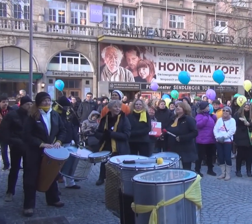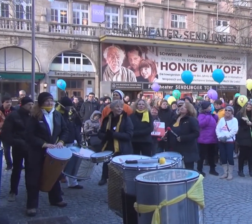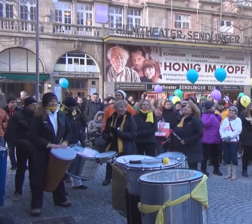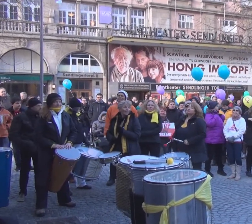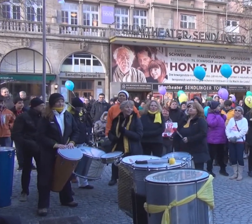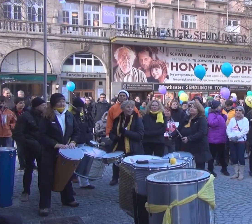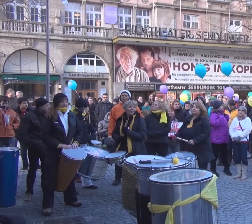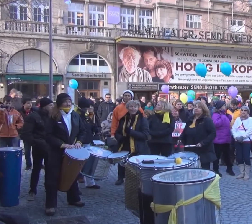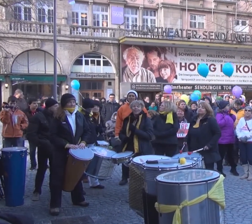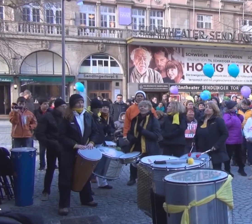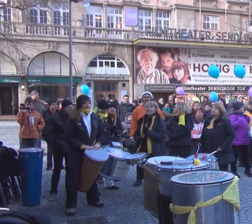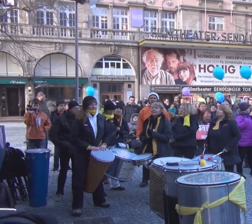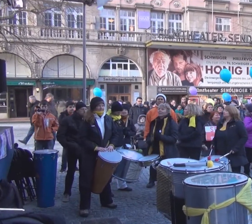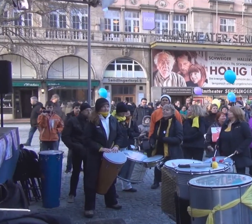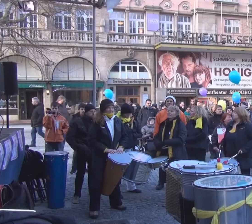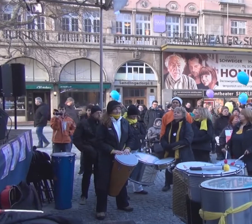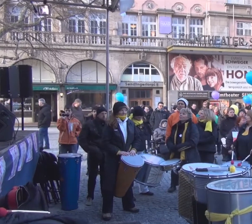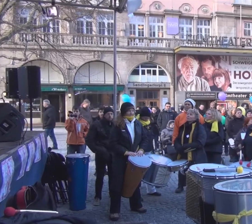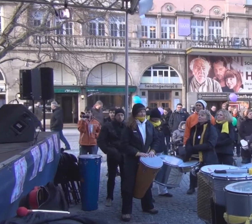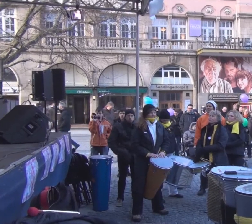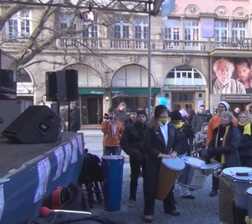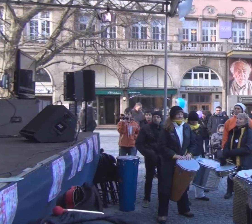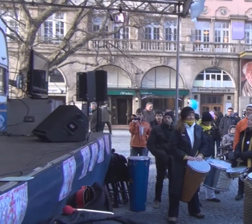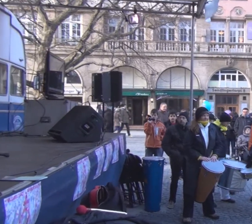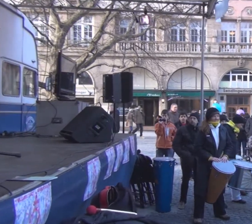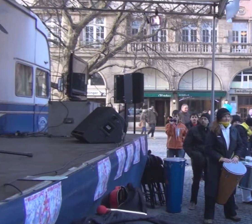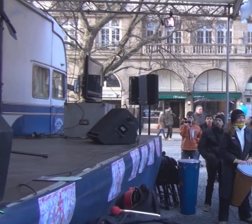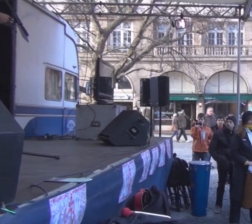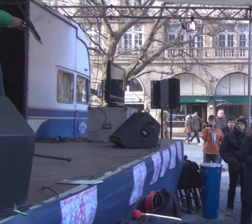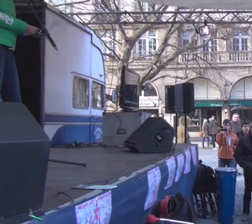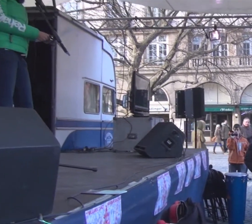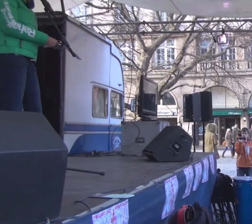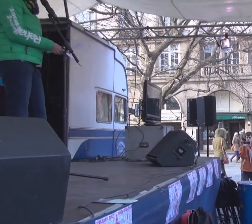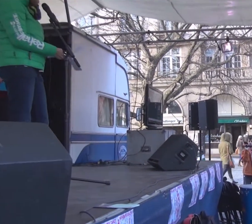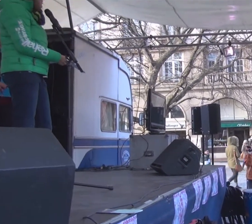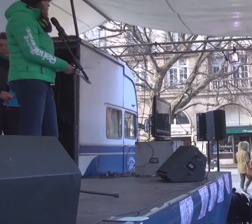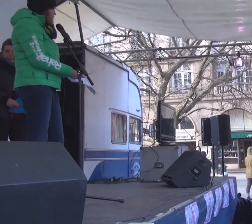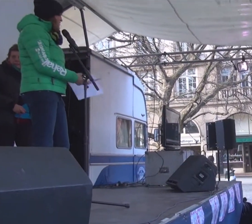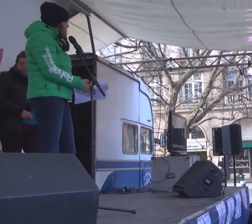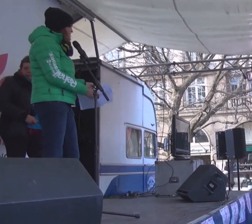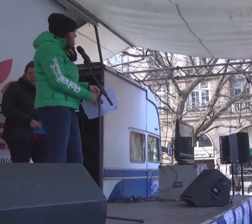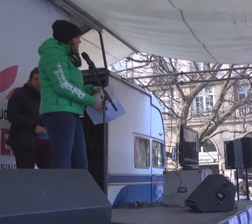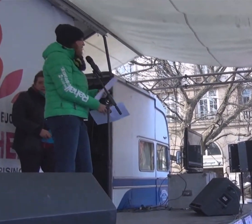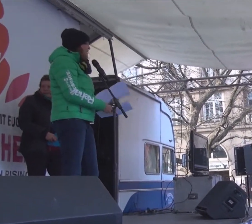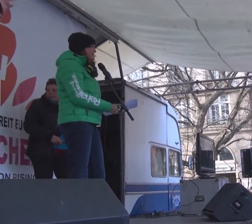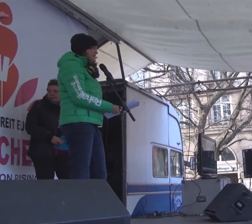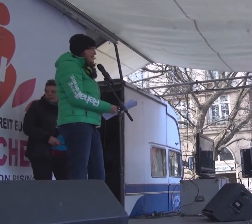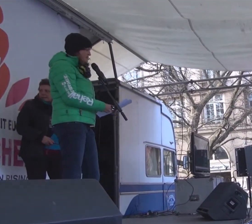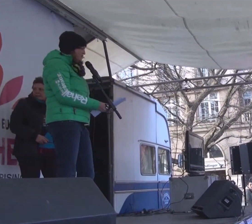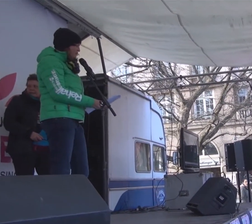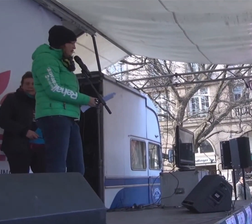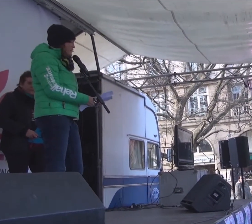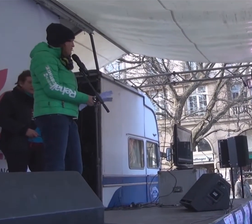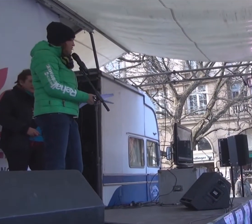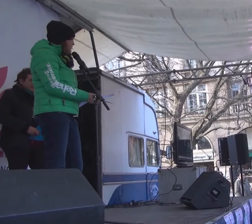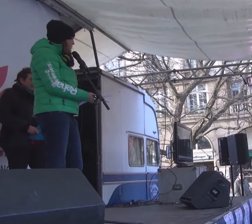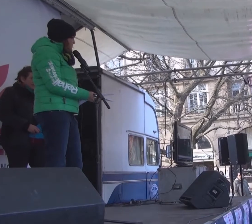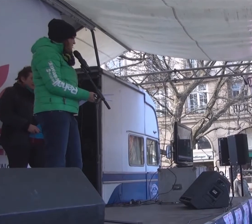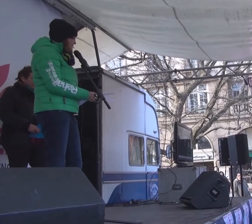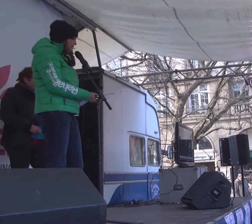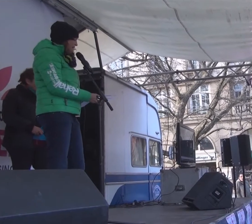Gewalt gegen Frauen geht alle an und Väter, Brüder, Freunde, stellt euch nicht nur am Valentinstag an die Seite der